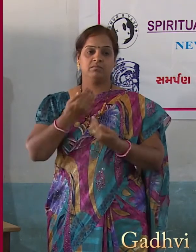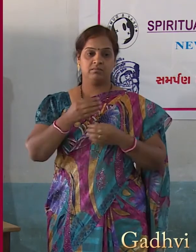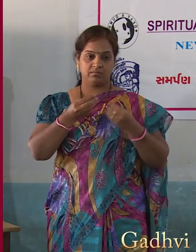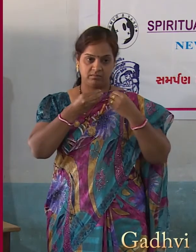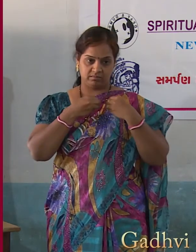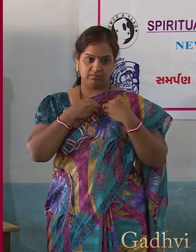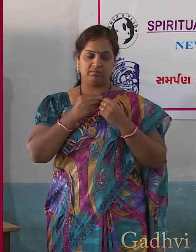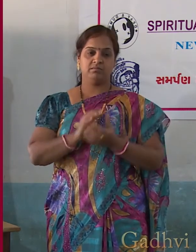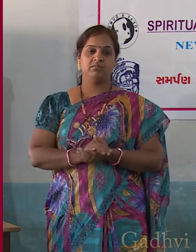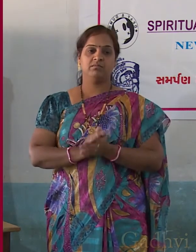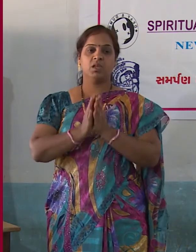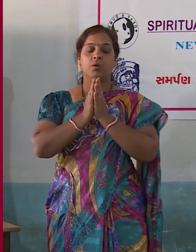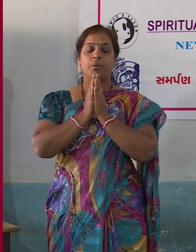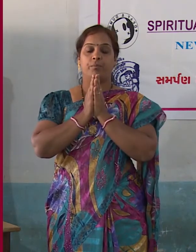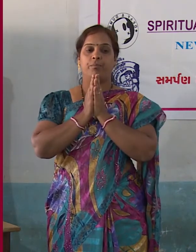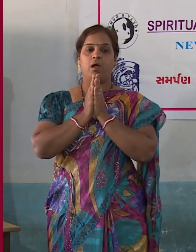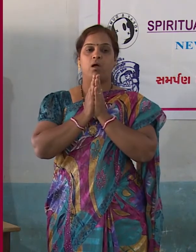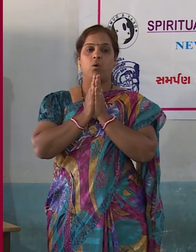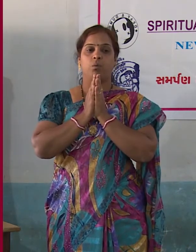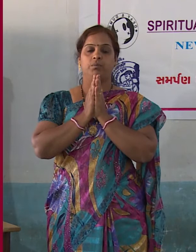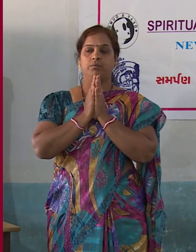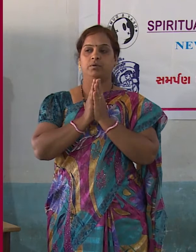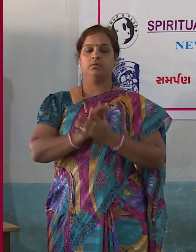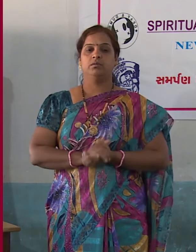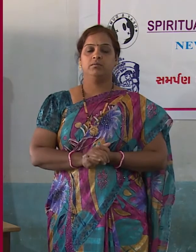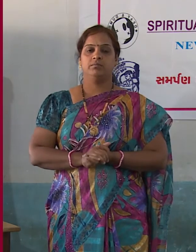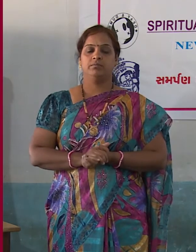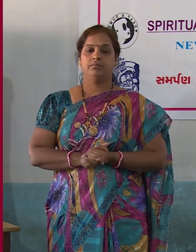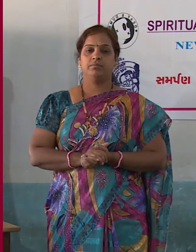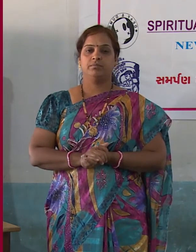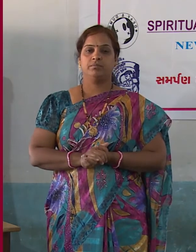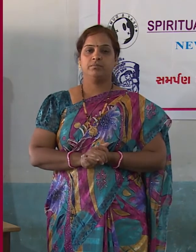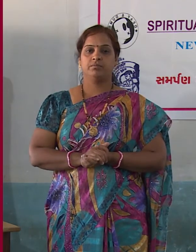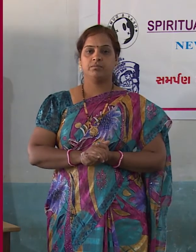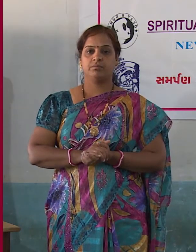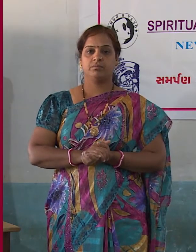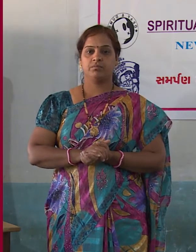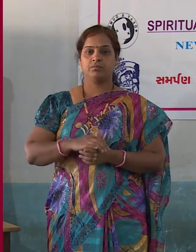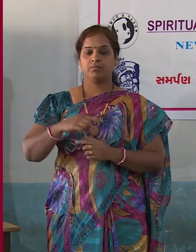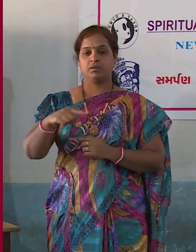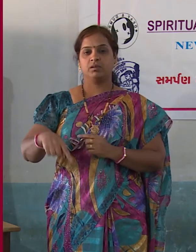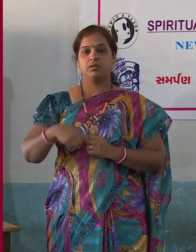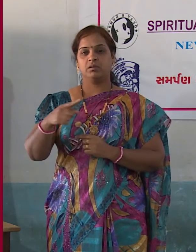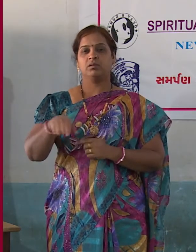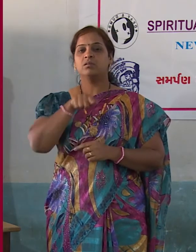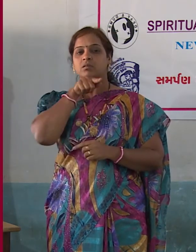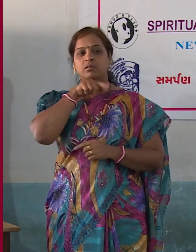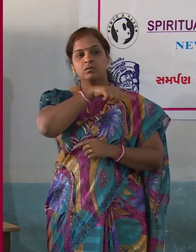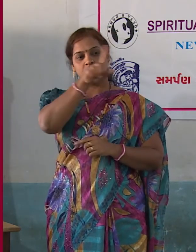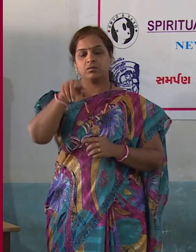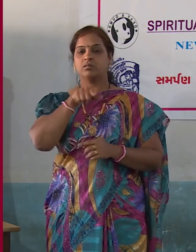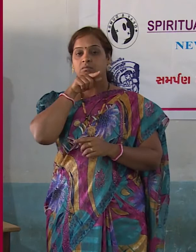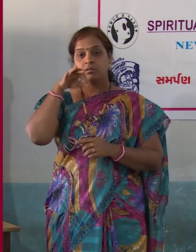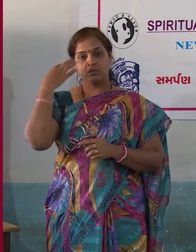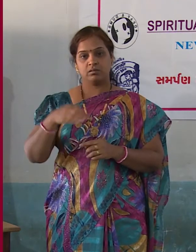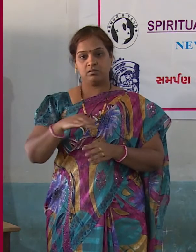जिसे प्रजापिता ब्रह्मा कहा जाता है। ब्रह्मा के द्वारा वो फिर ज्ञान सुना करके नई दुनिया की स्थापना